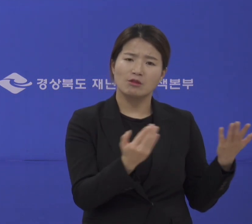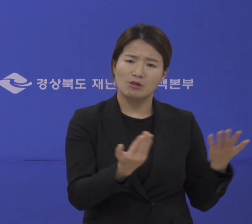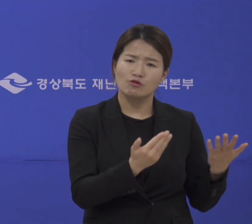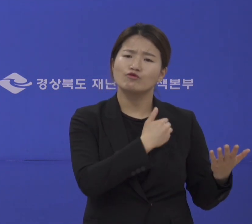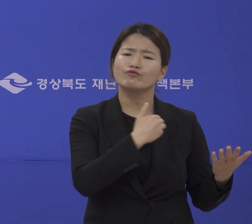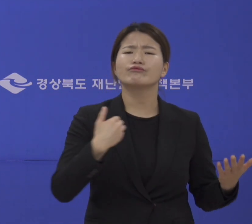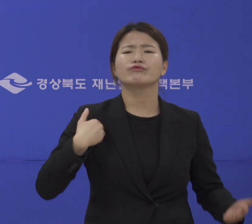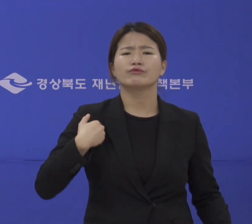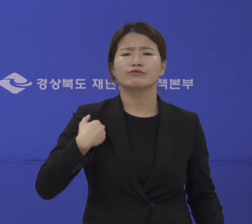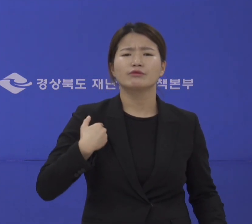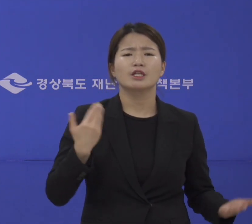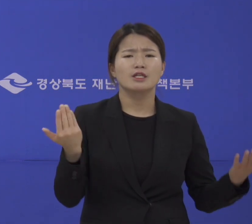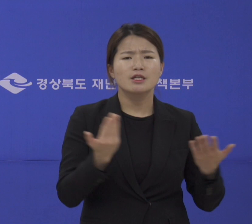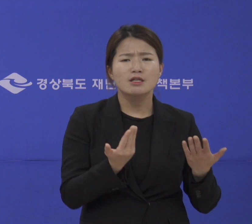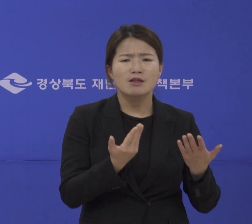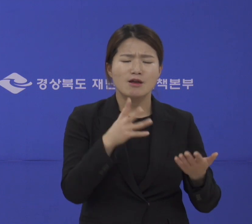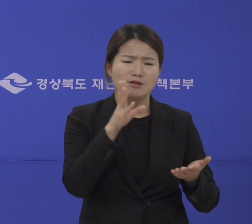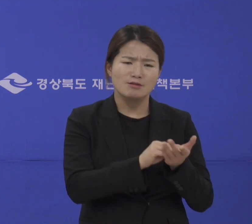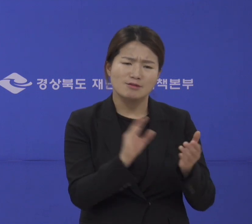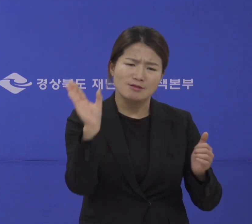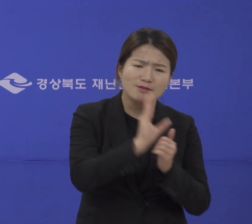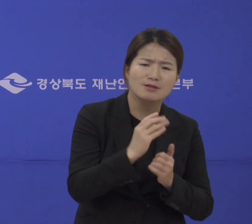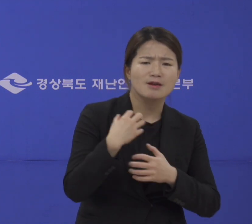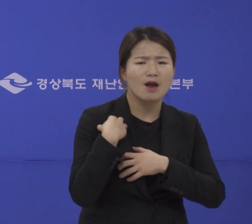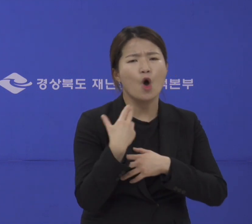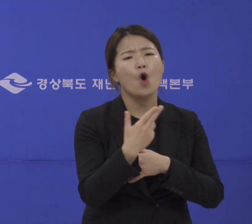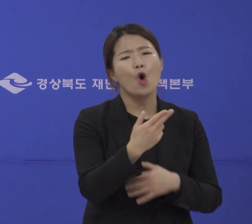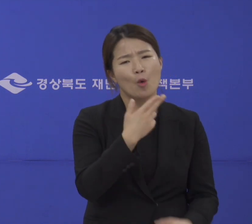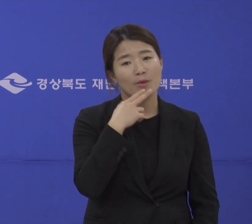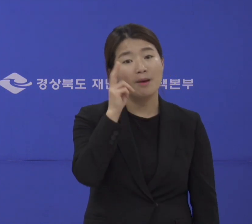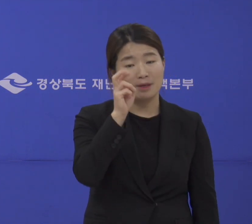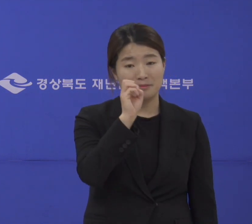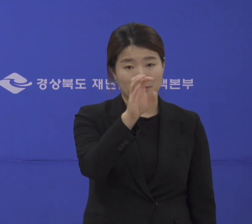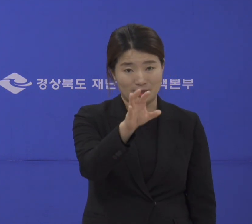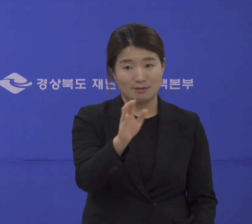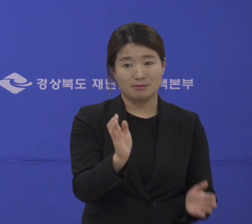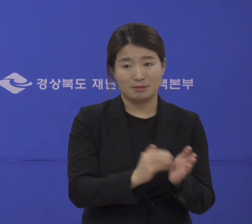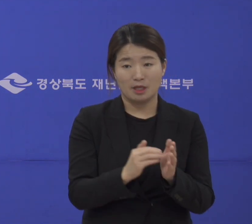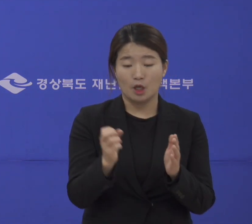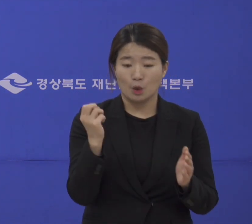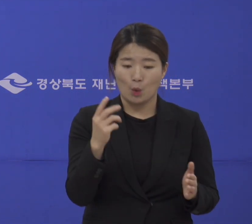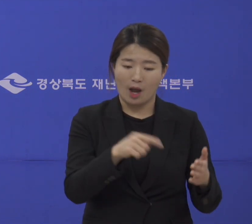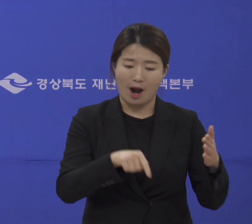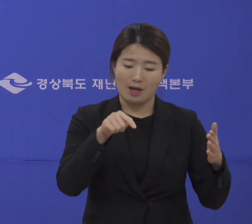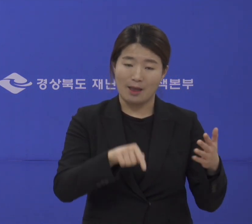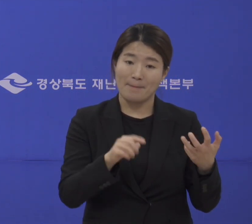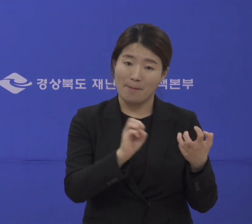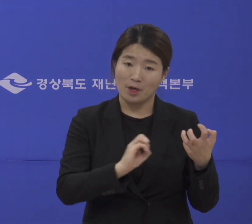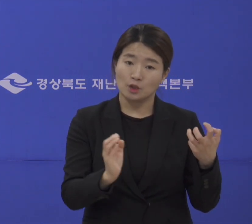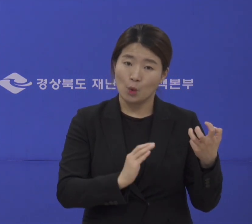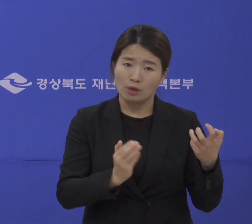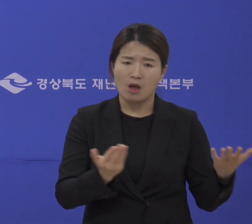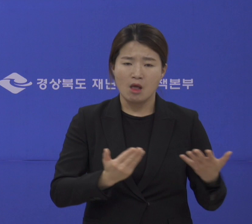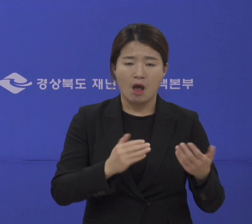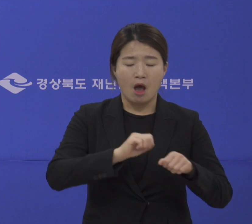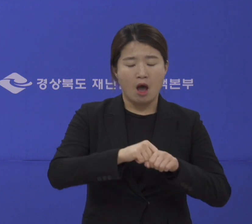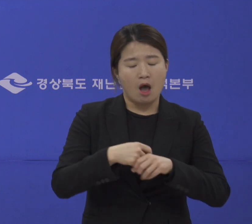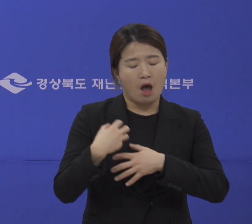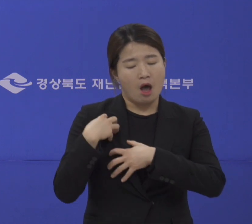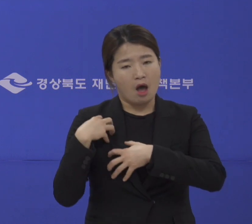하면은 업무가 그렇게 가중되지 않는다. 또 안에 들어가서 업무가 조금 가중된